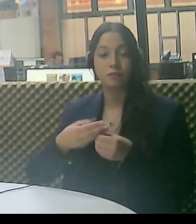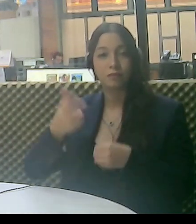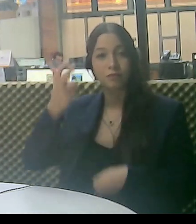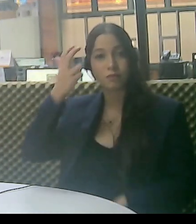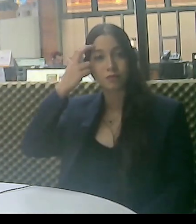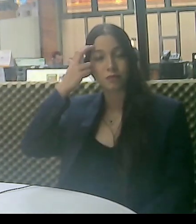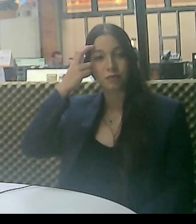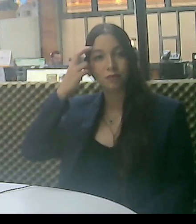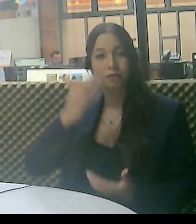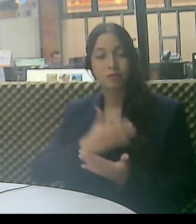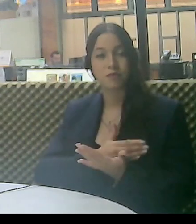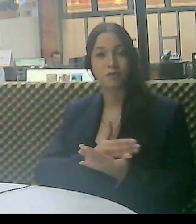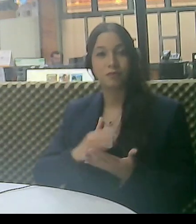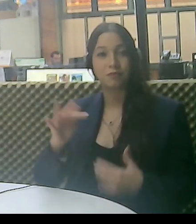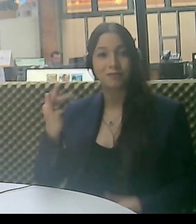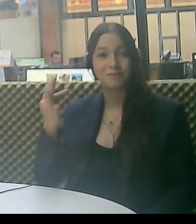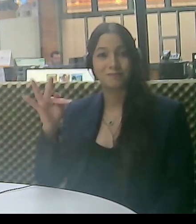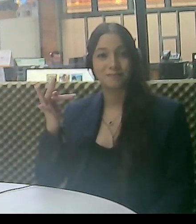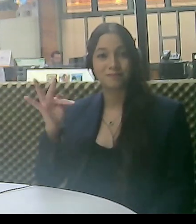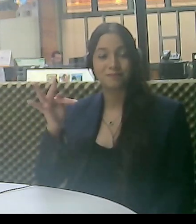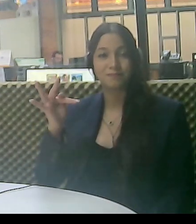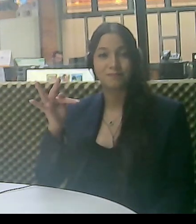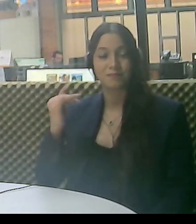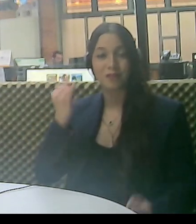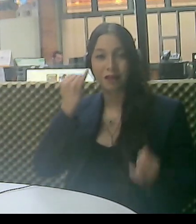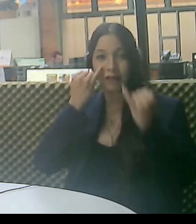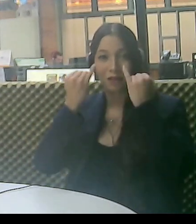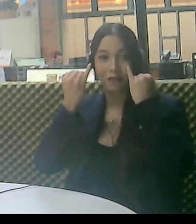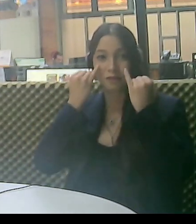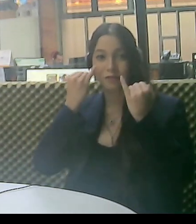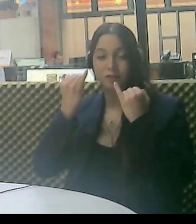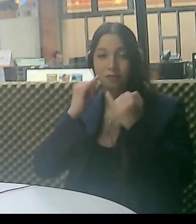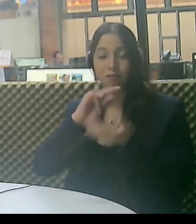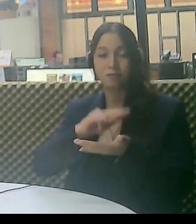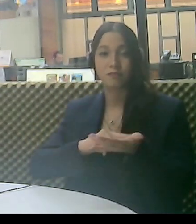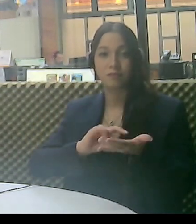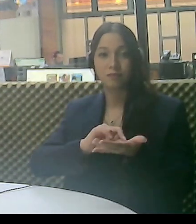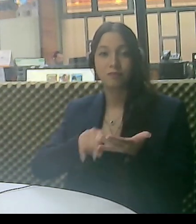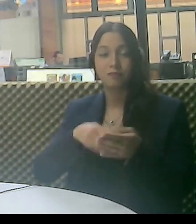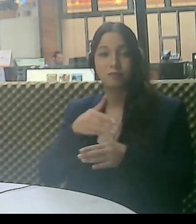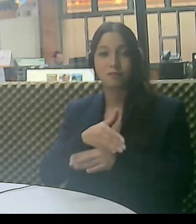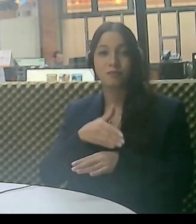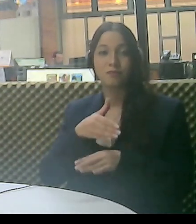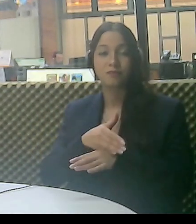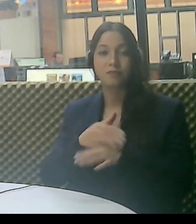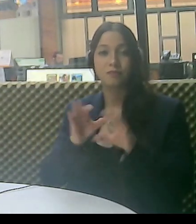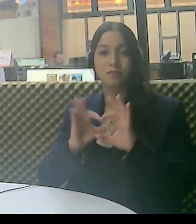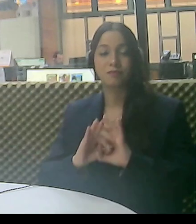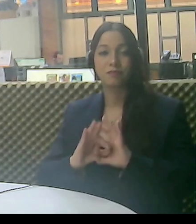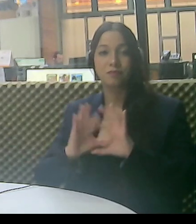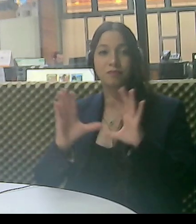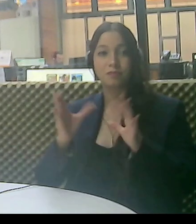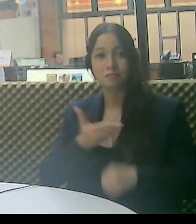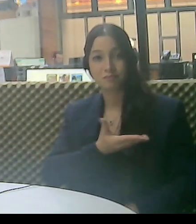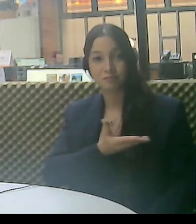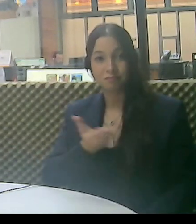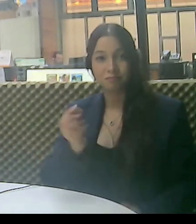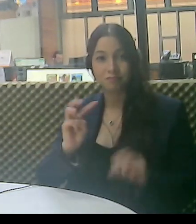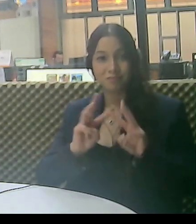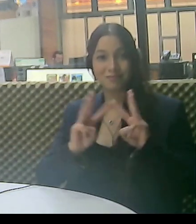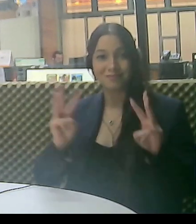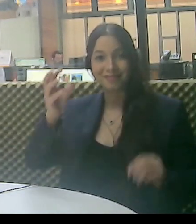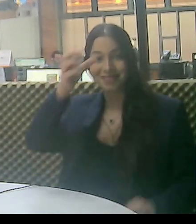Cultura a partir de fevereiro. Mais informações e o formulário de participação estão disponíveis para você no portal